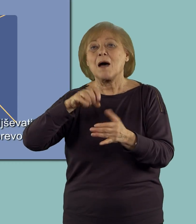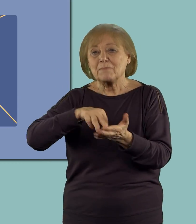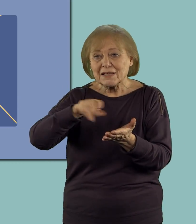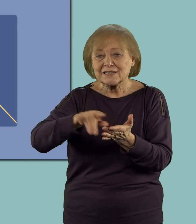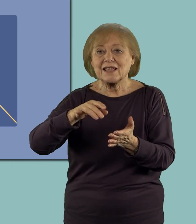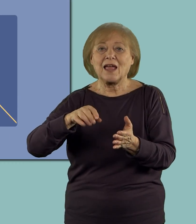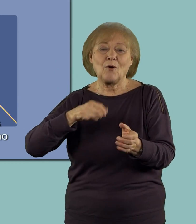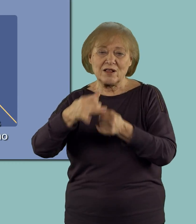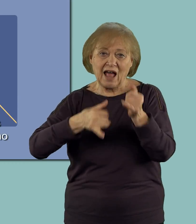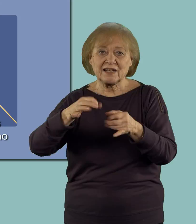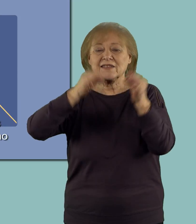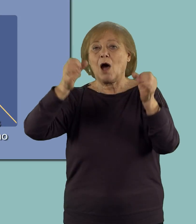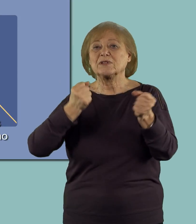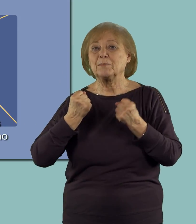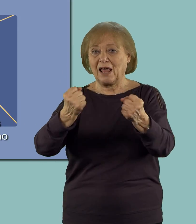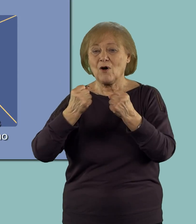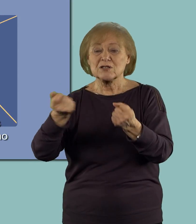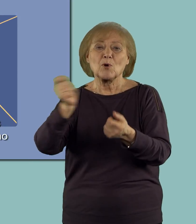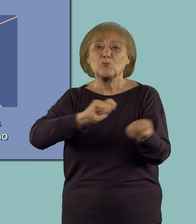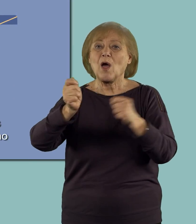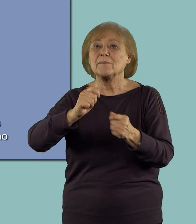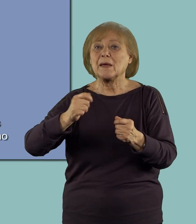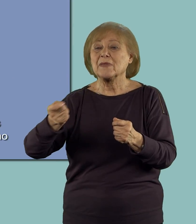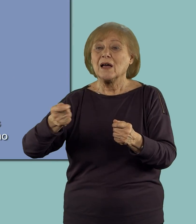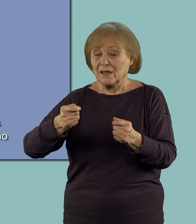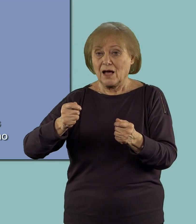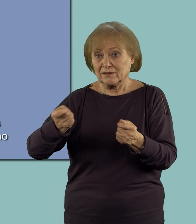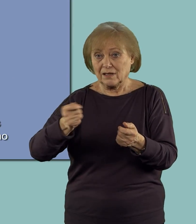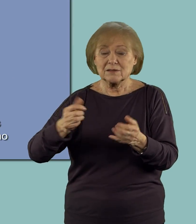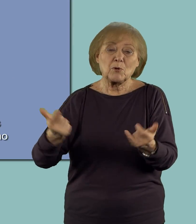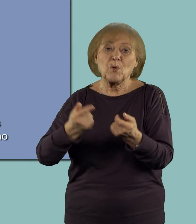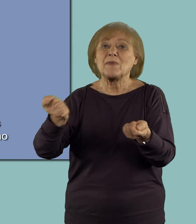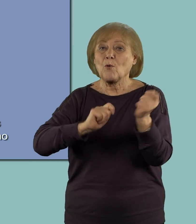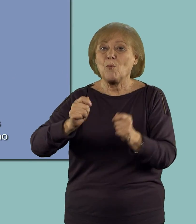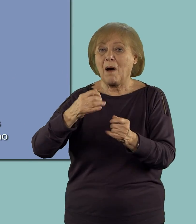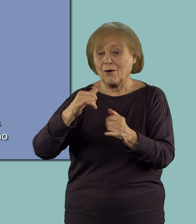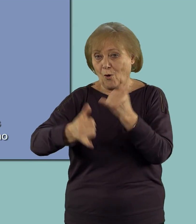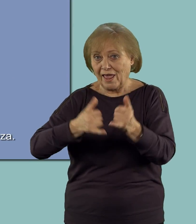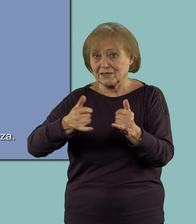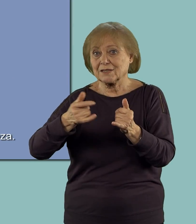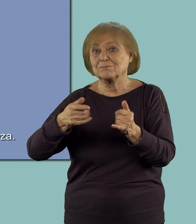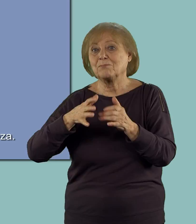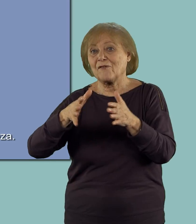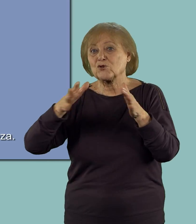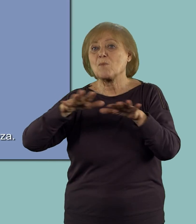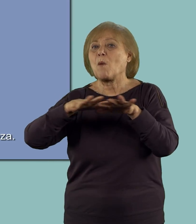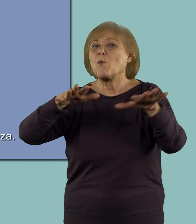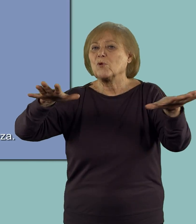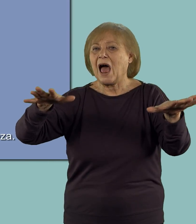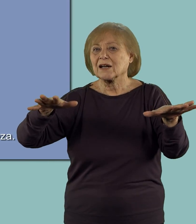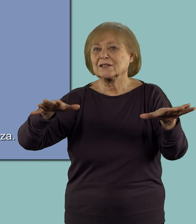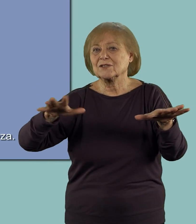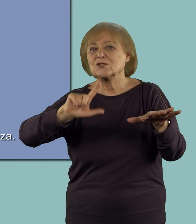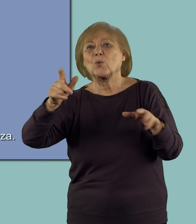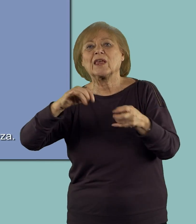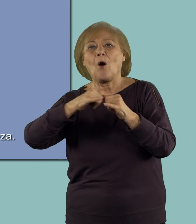javni prevoz. S spodbujanjem nakupa in rabe koles v službah pa lahko drastično povečamo popularnost